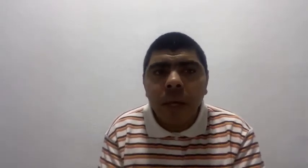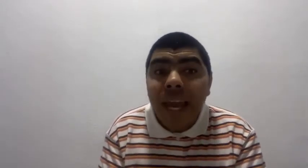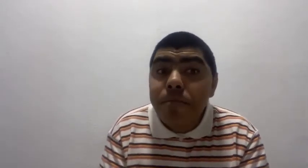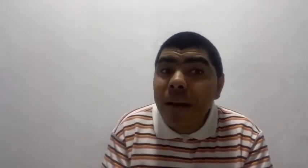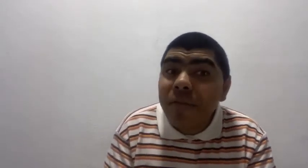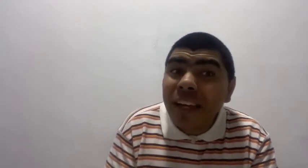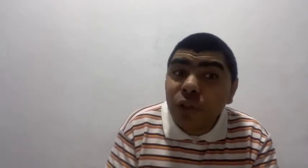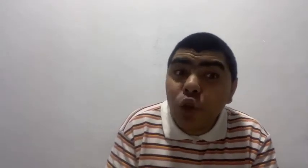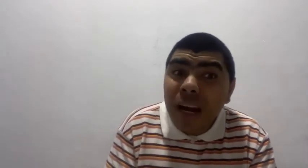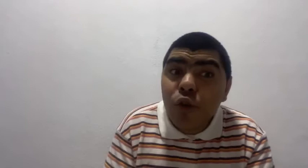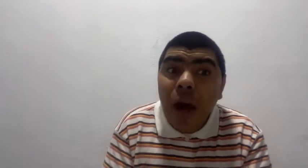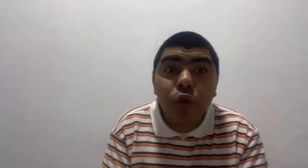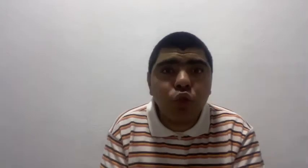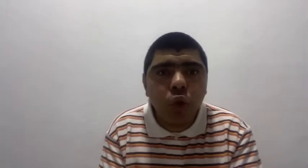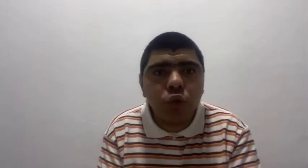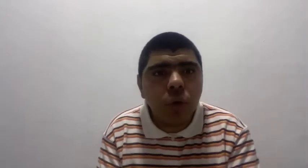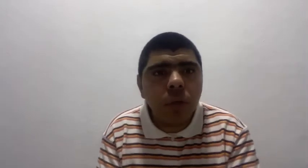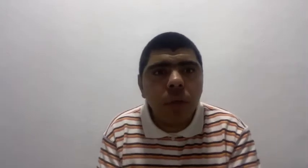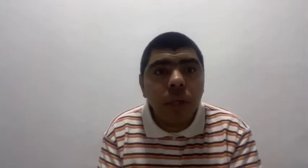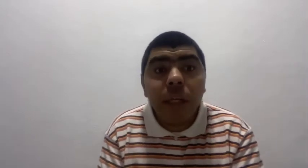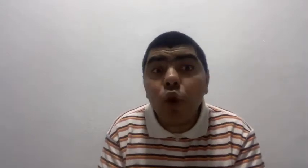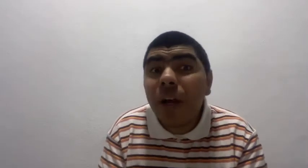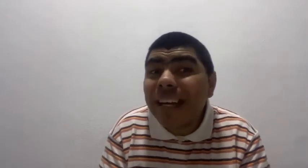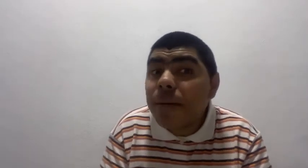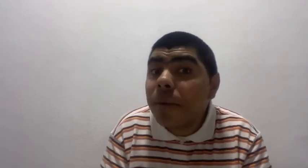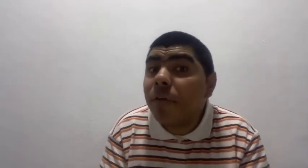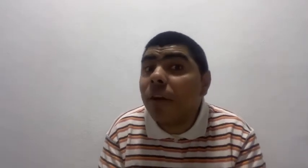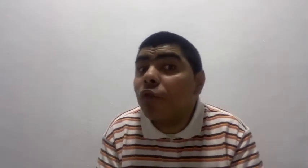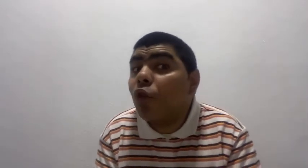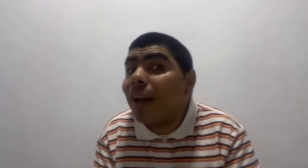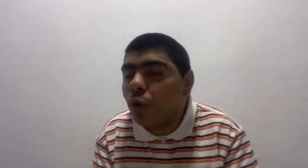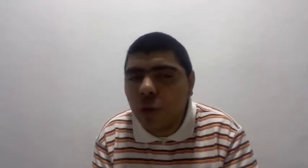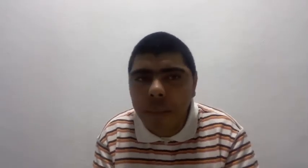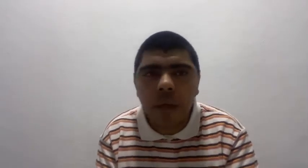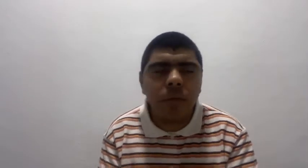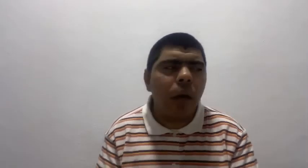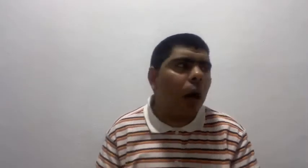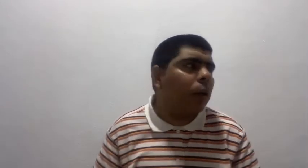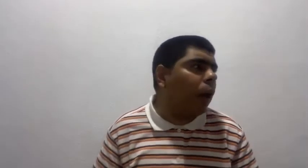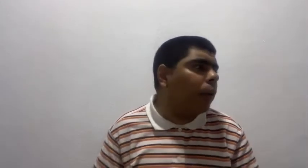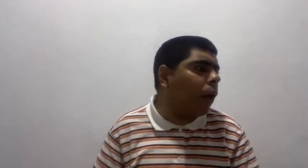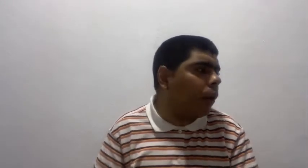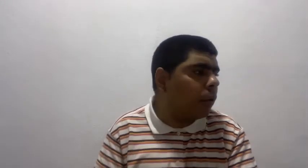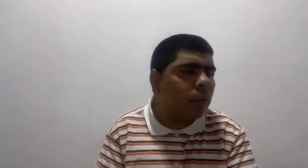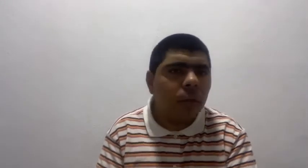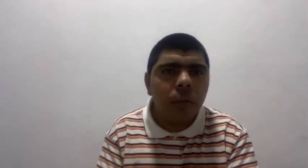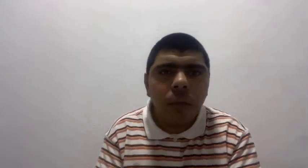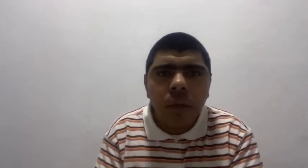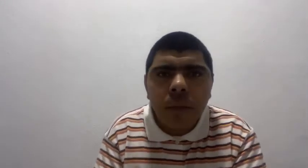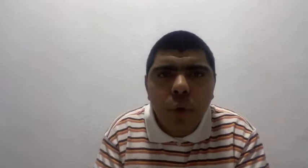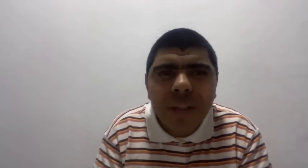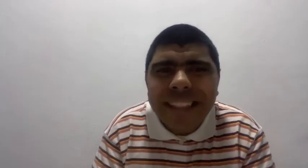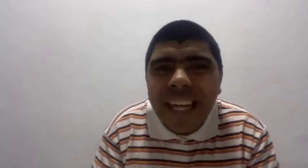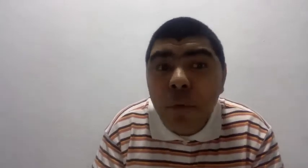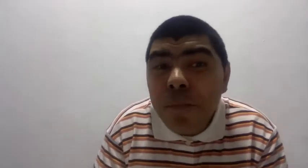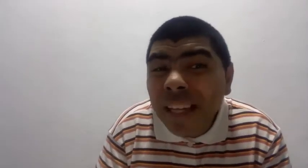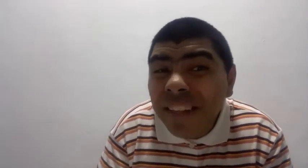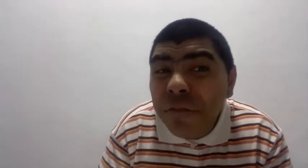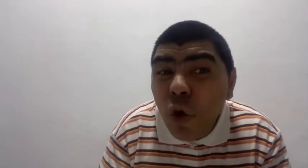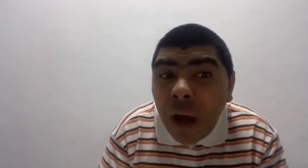en perfeccionarnos a nosotros y no querer perfeccionar a los demás. Ay, ay, ay. Porque estamos más